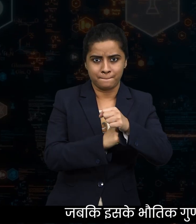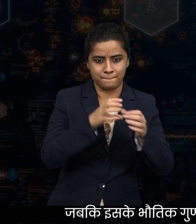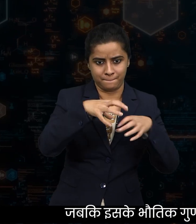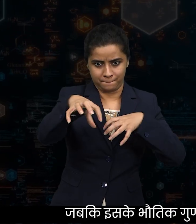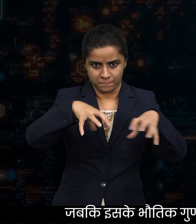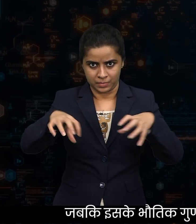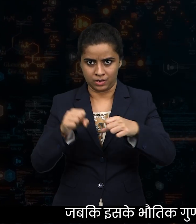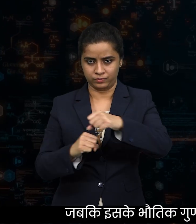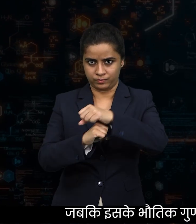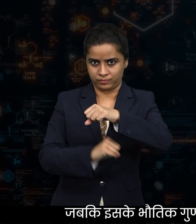हैं।